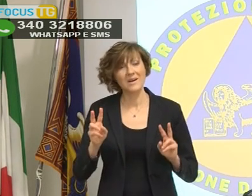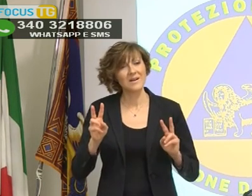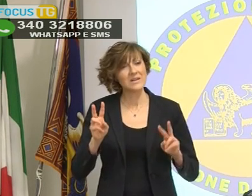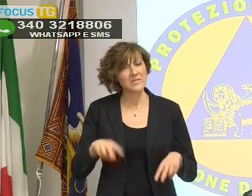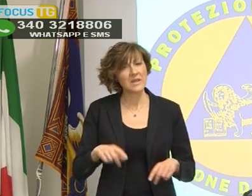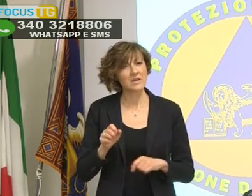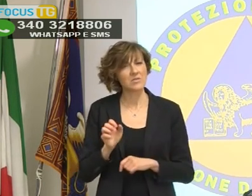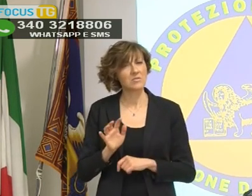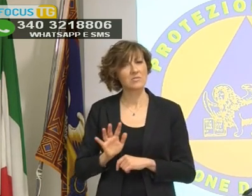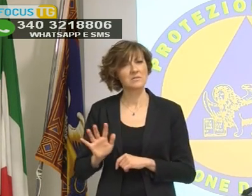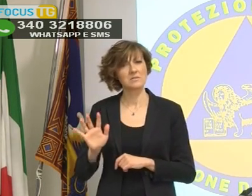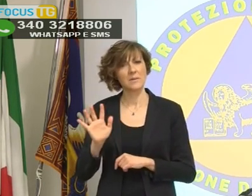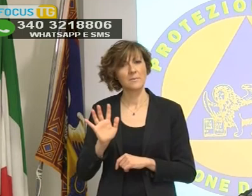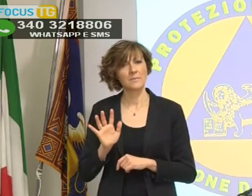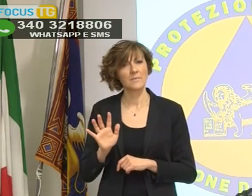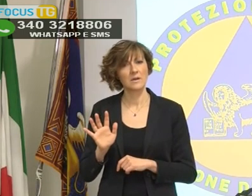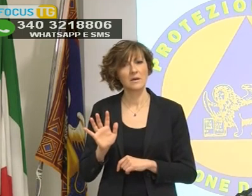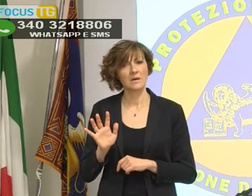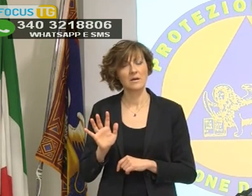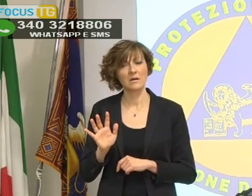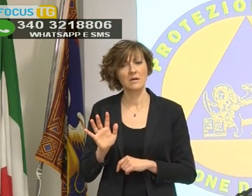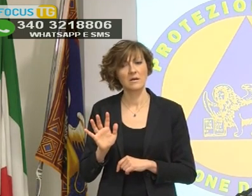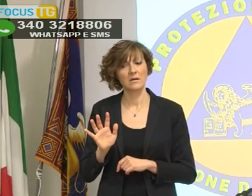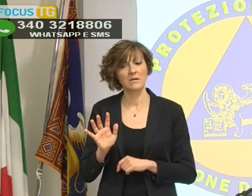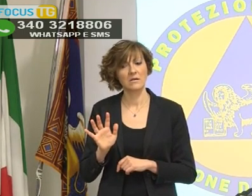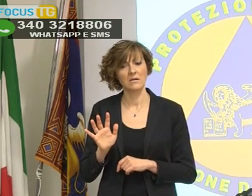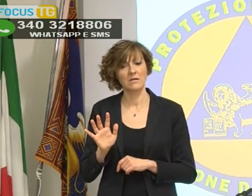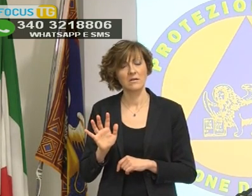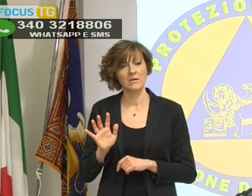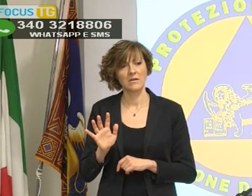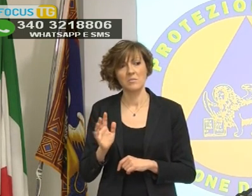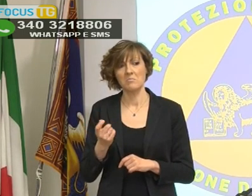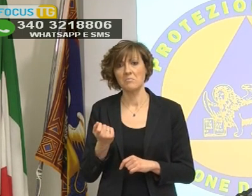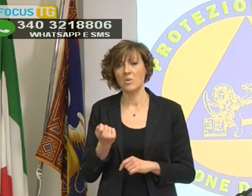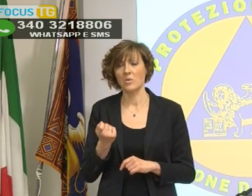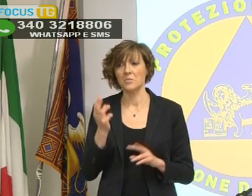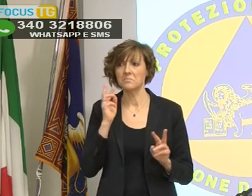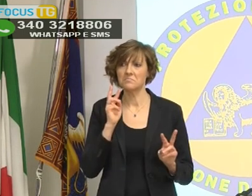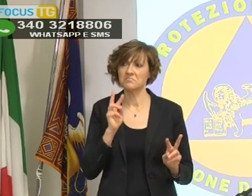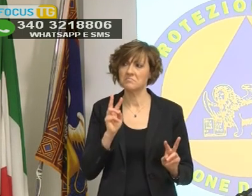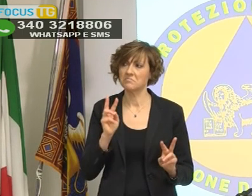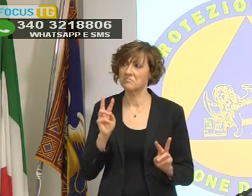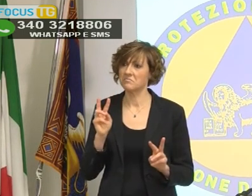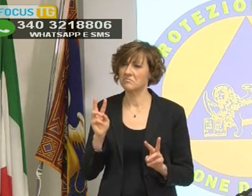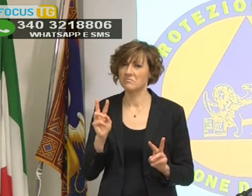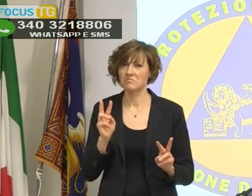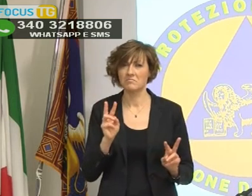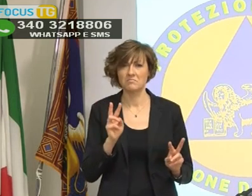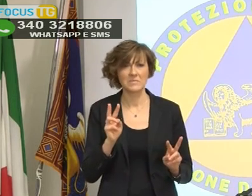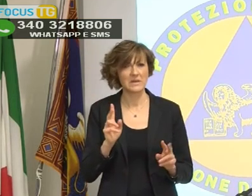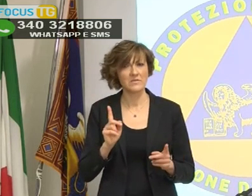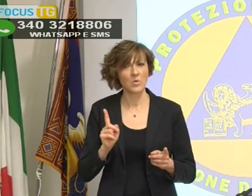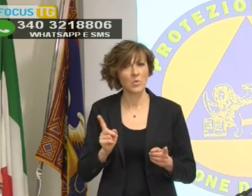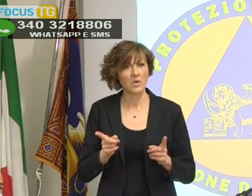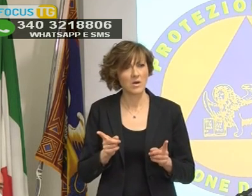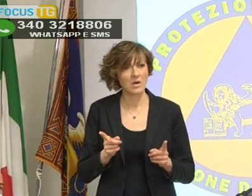sembra evidente che basta un po' girare, aprire gli occhi e si nota che